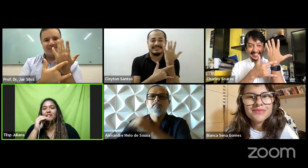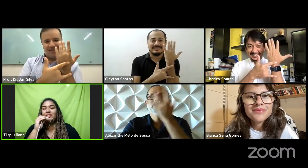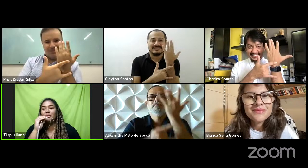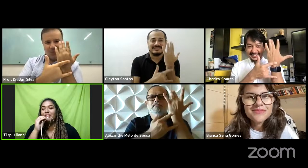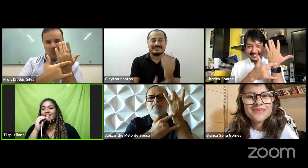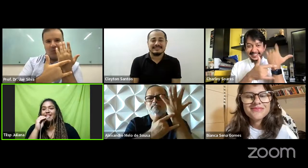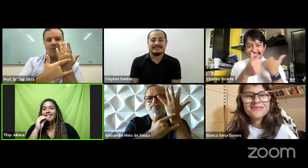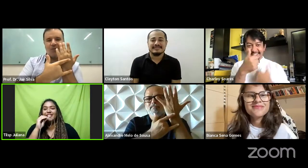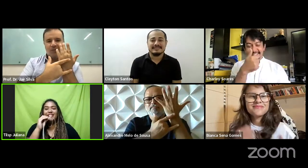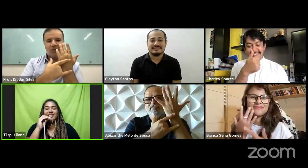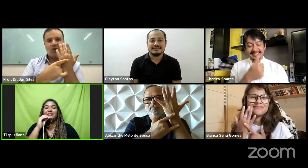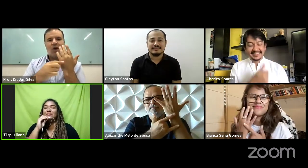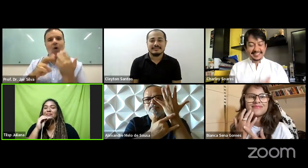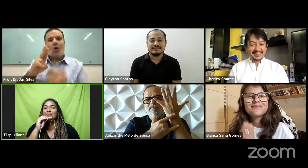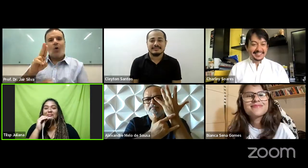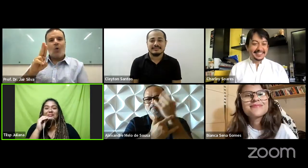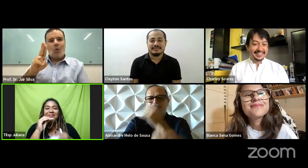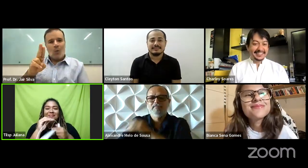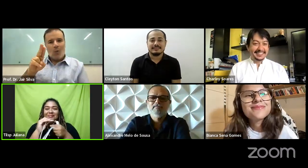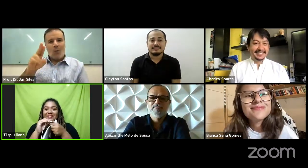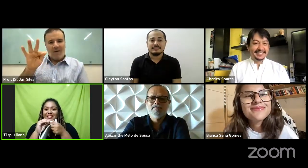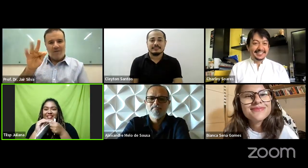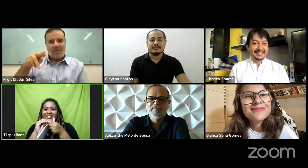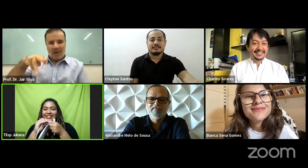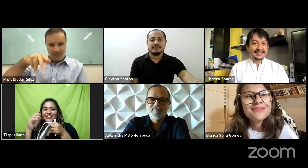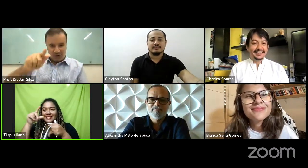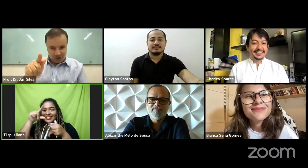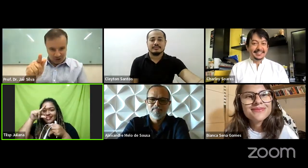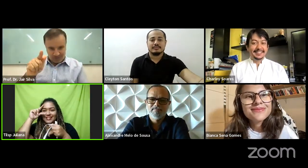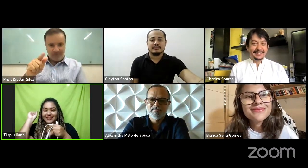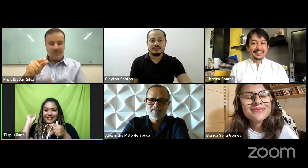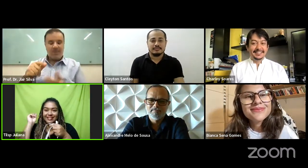Nome do professor, esqueci já.